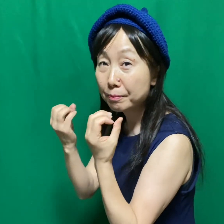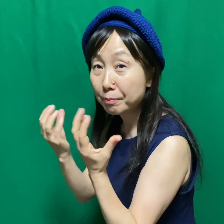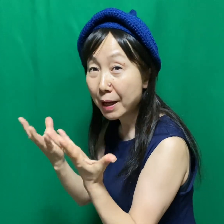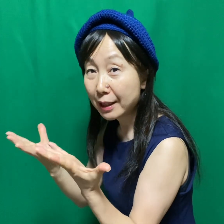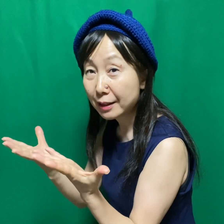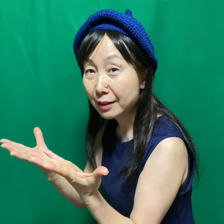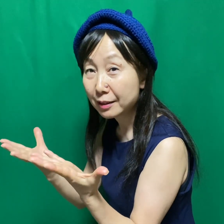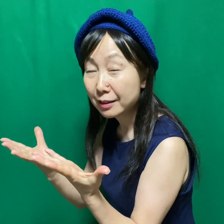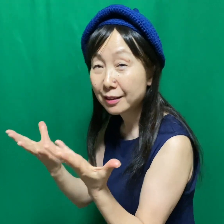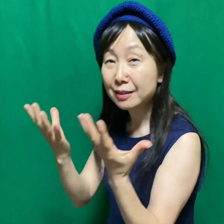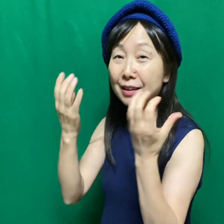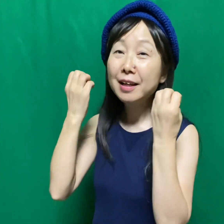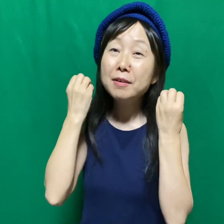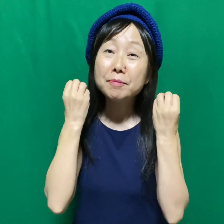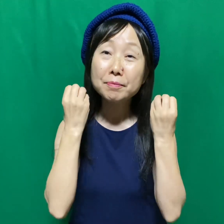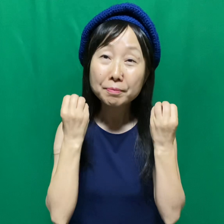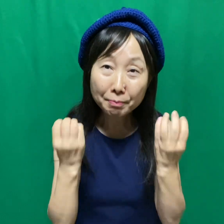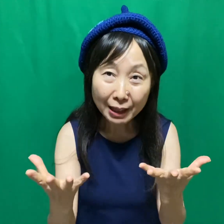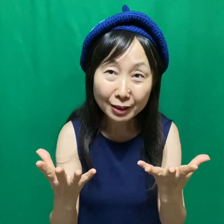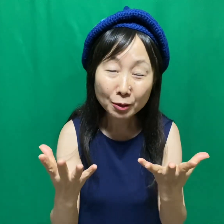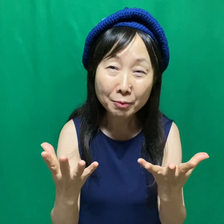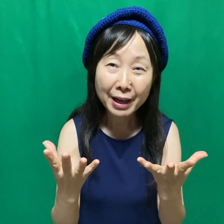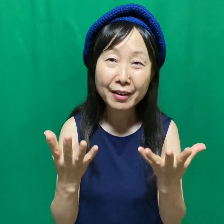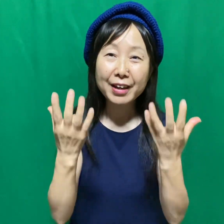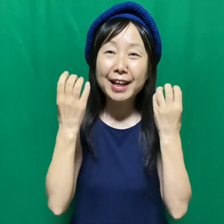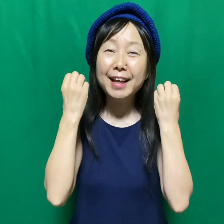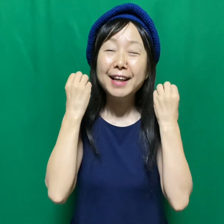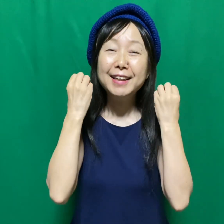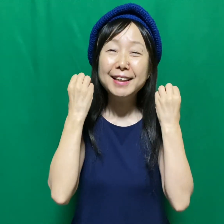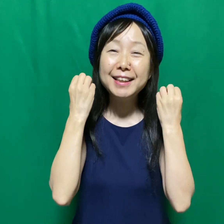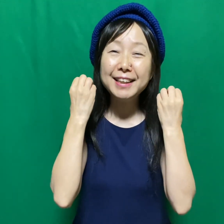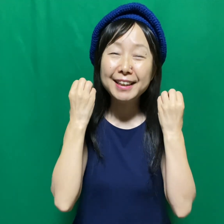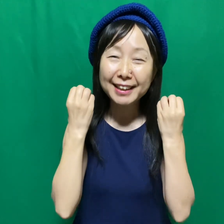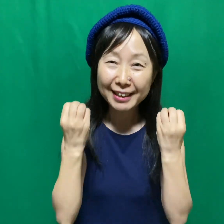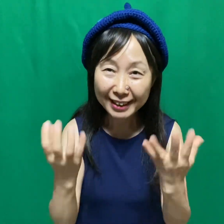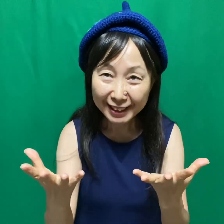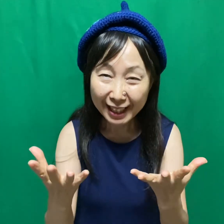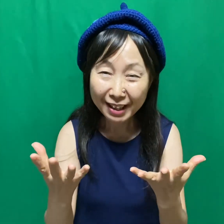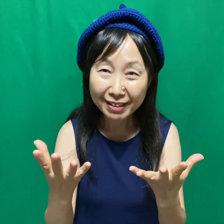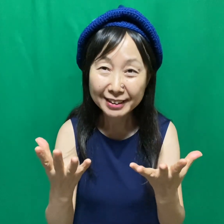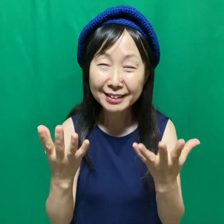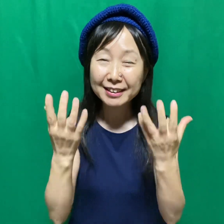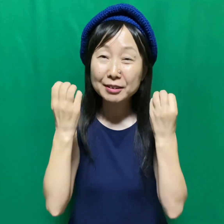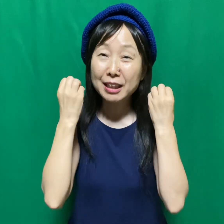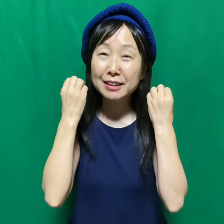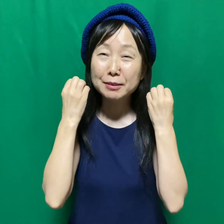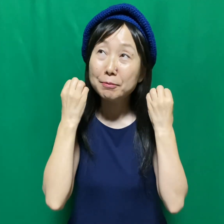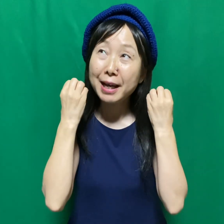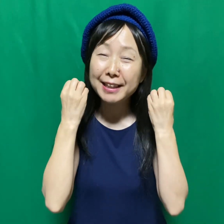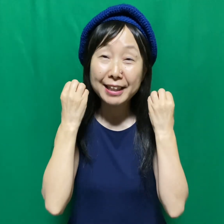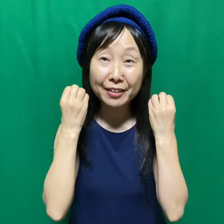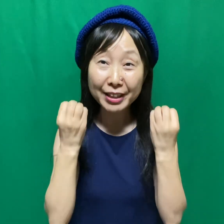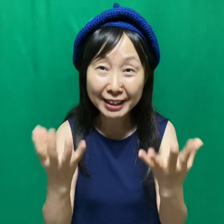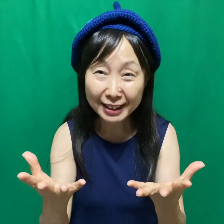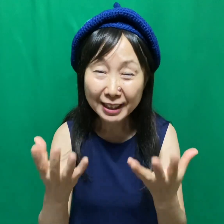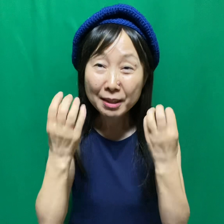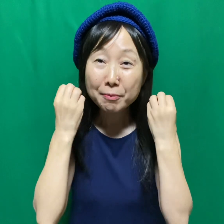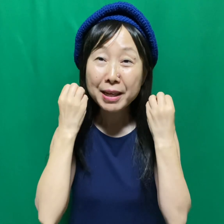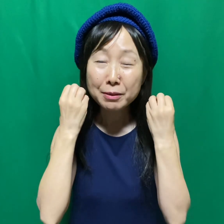パッパッと前に表す、前に広い、前に向か